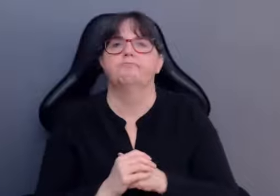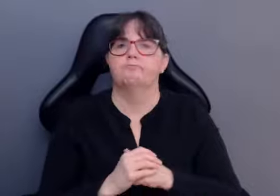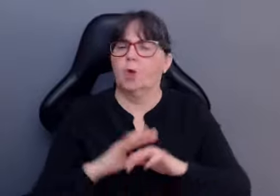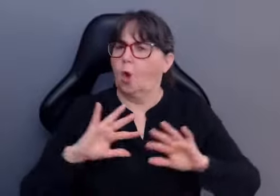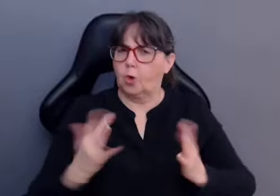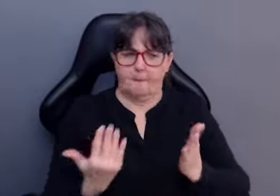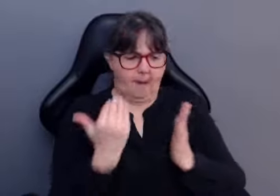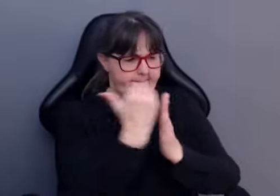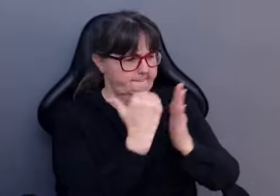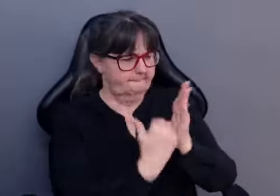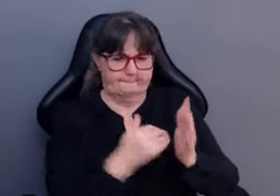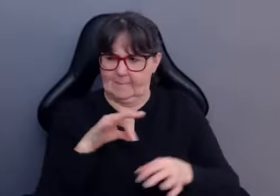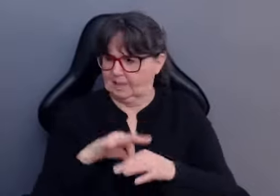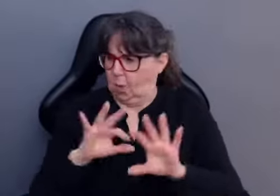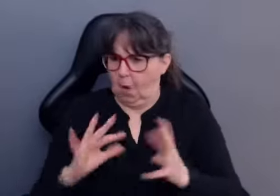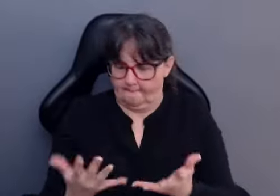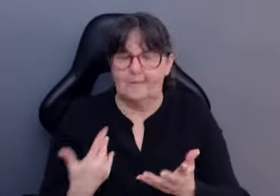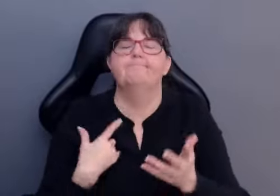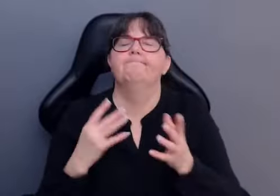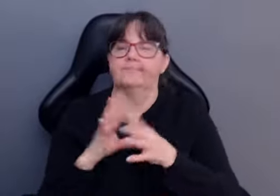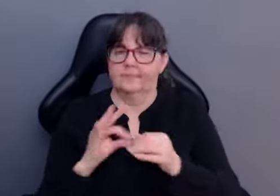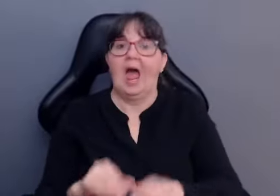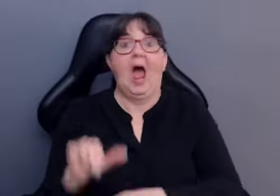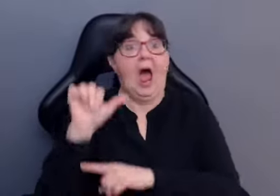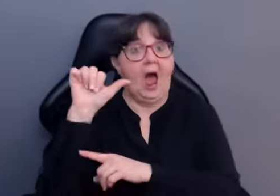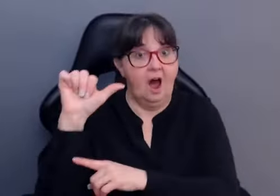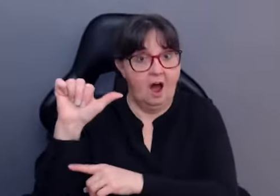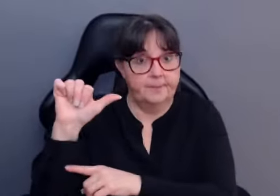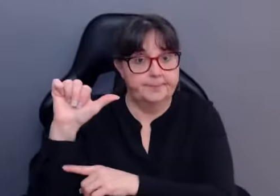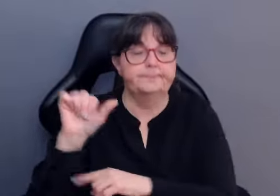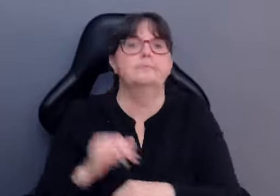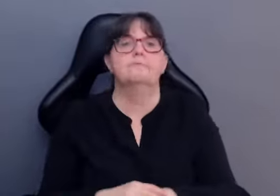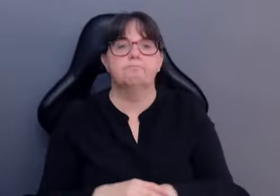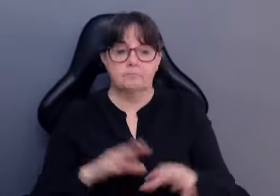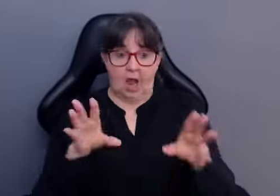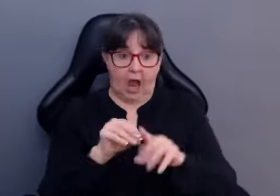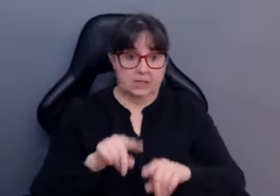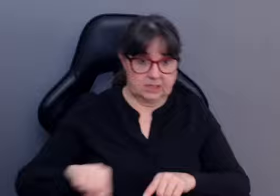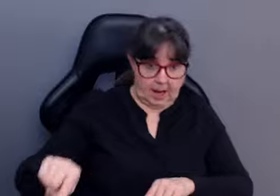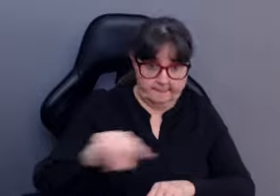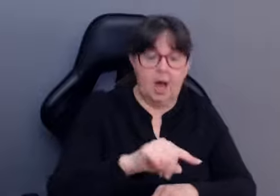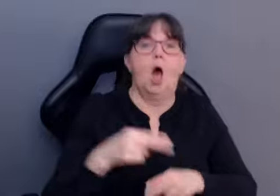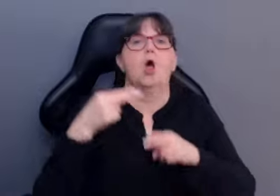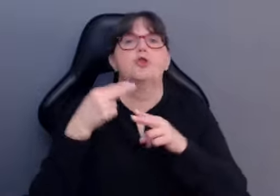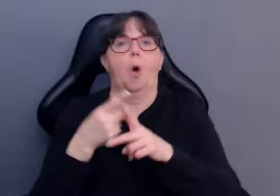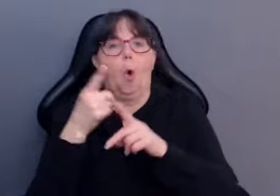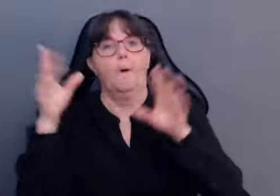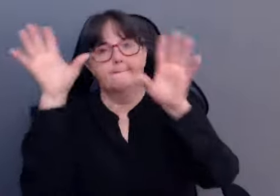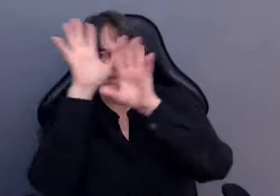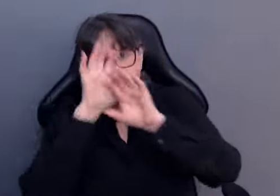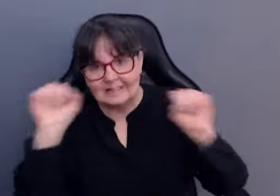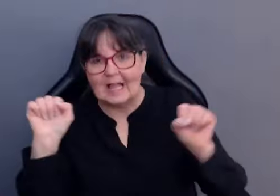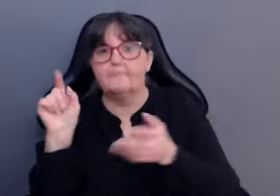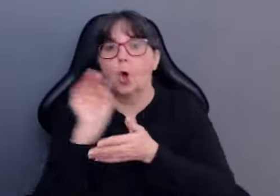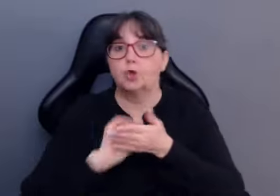Procédure d'élection. Point A. L'Assemblée nomme un président et un secrétaire